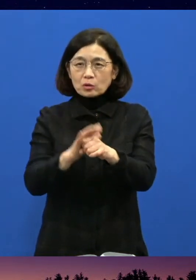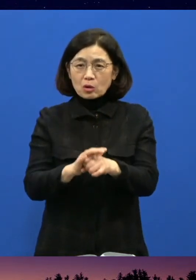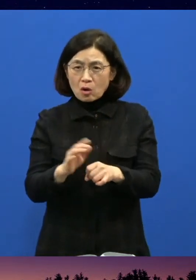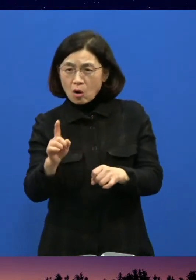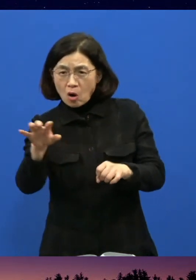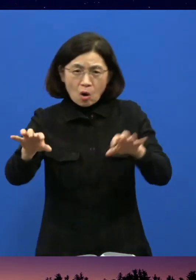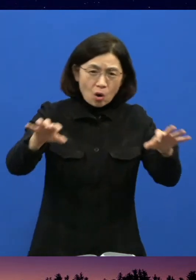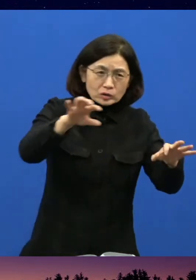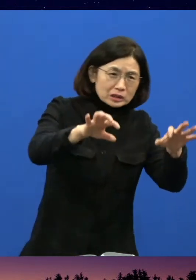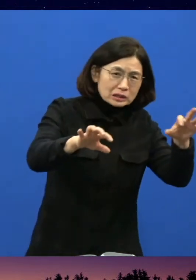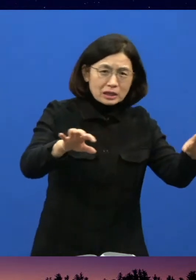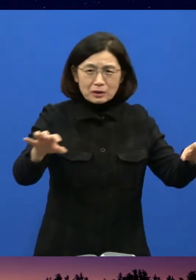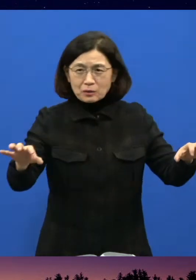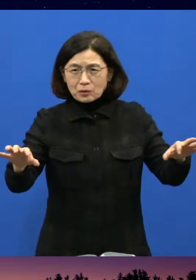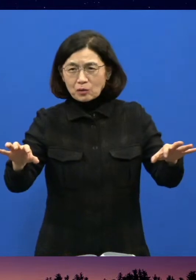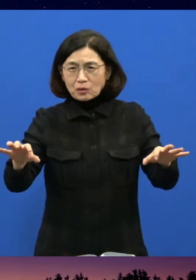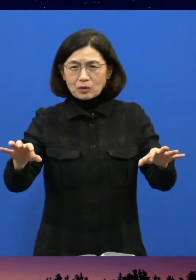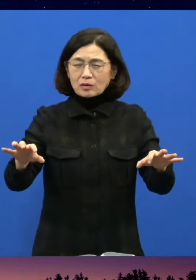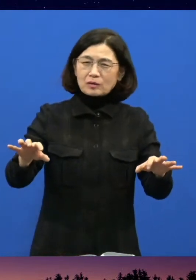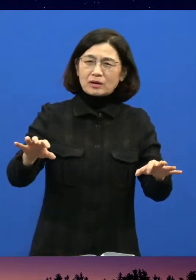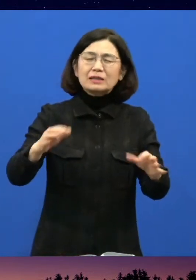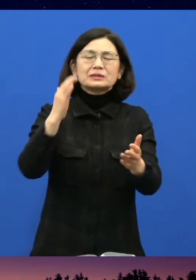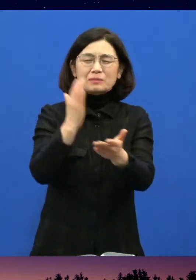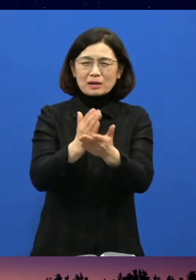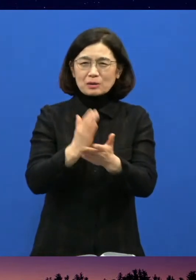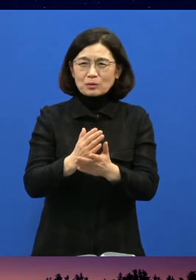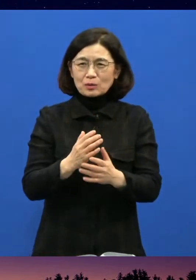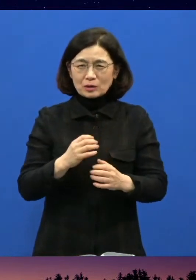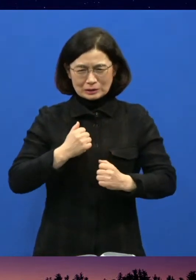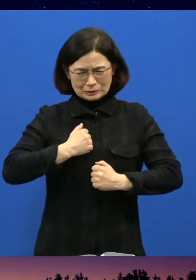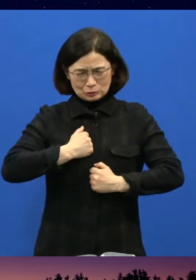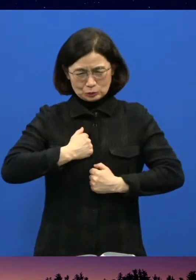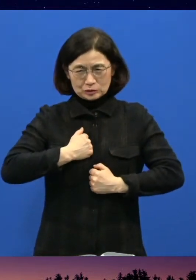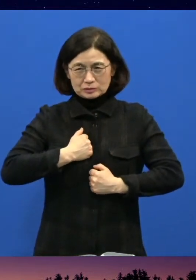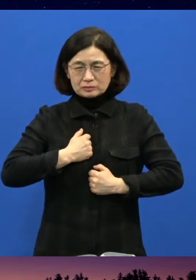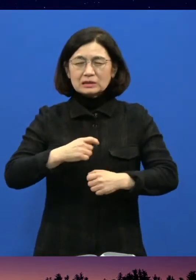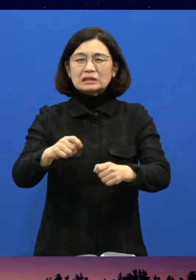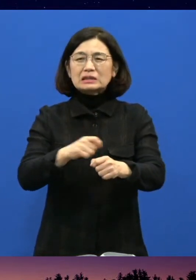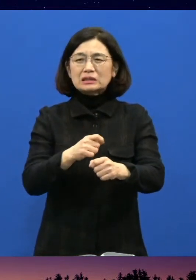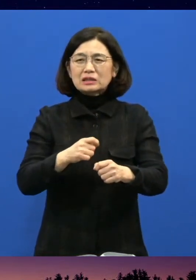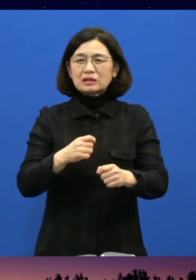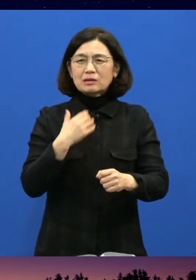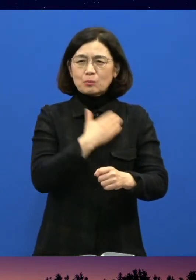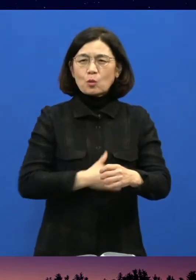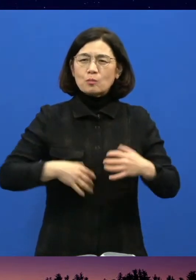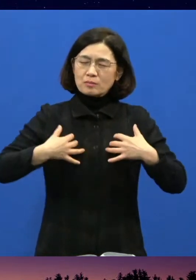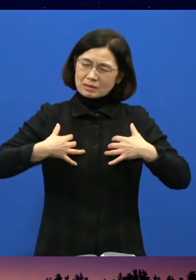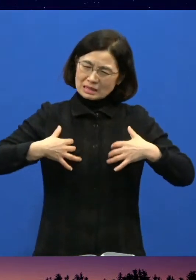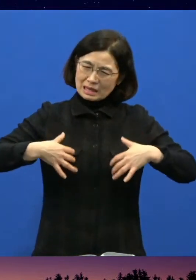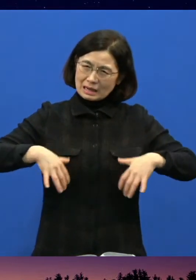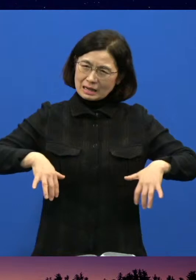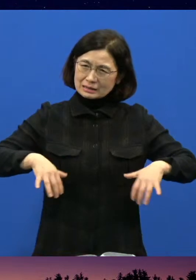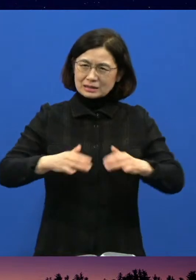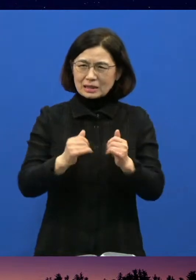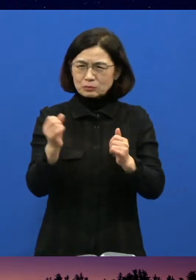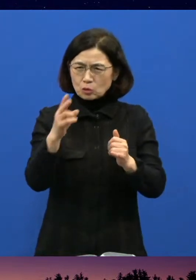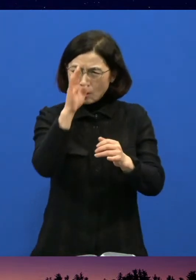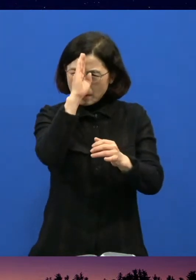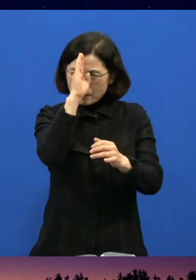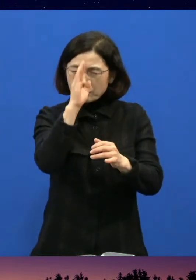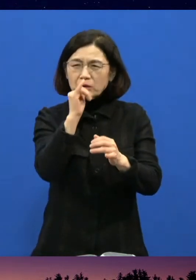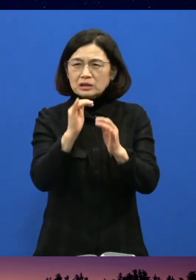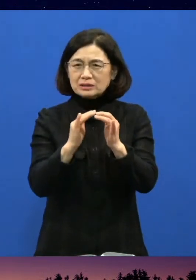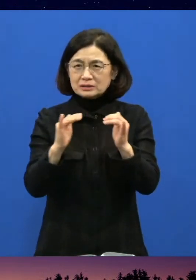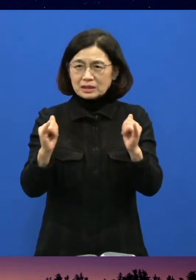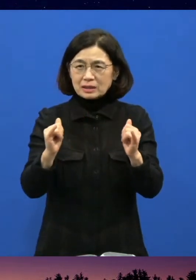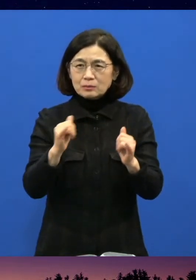되고 조심은 해야죠. 조심해야 되고 몸이 약하신 분들, 평소에 좀 질환이 있으신 분들, 또 고령자들은